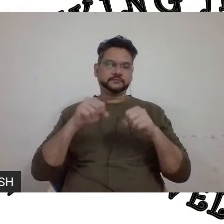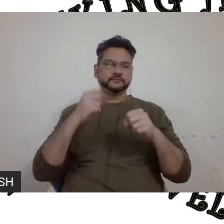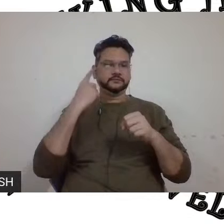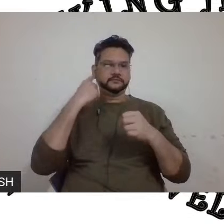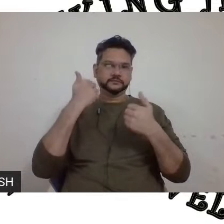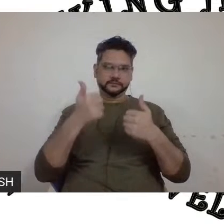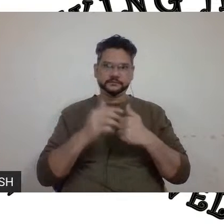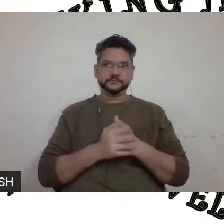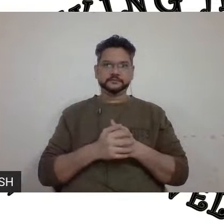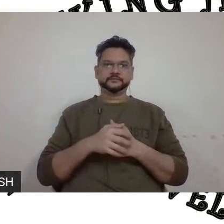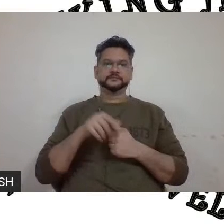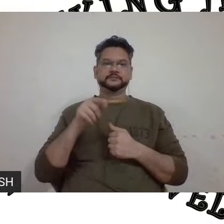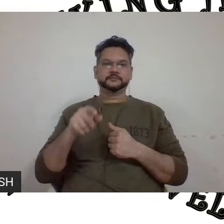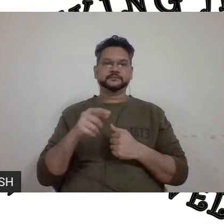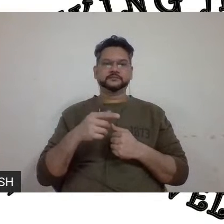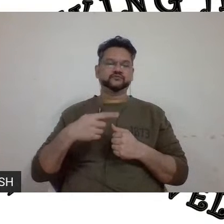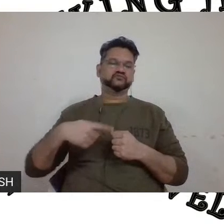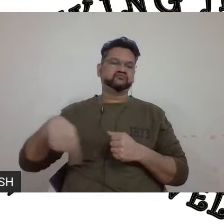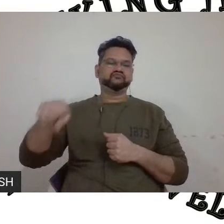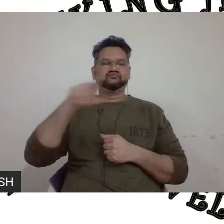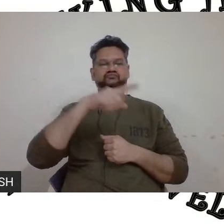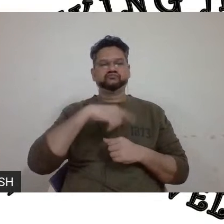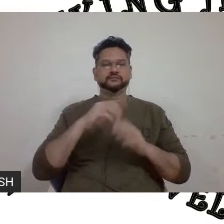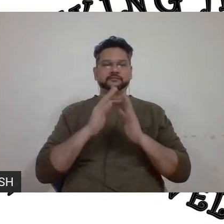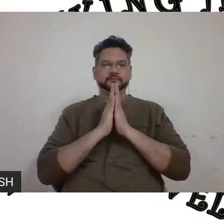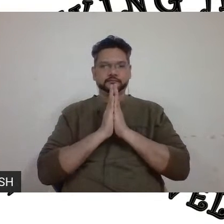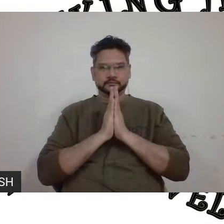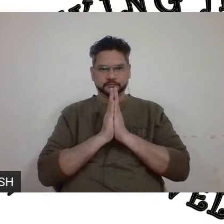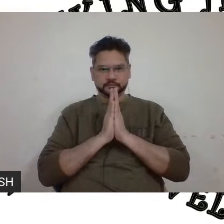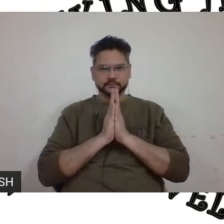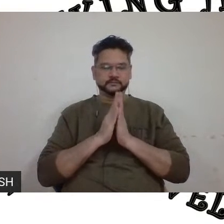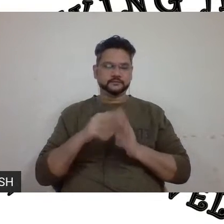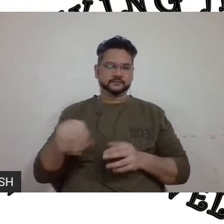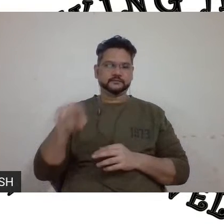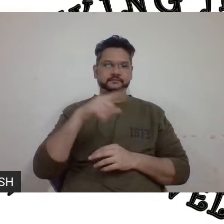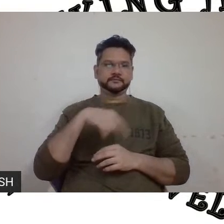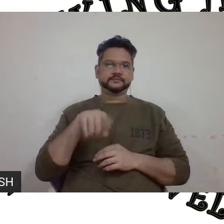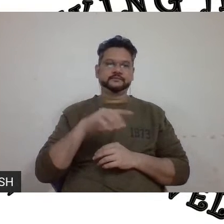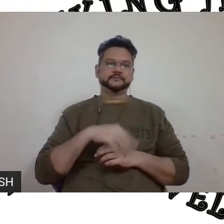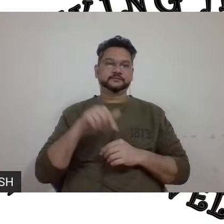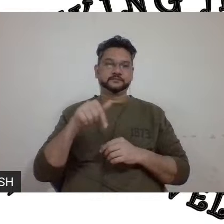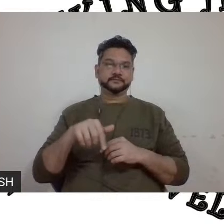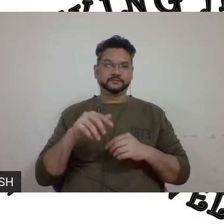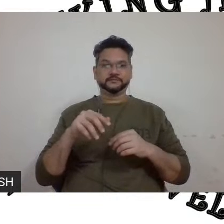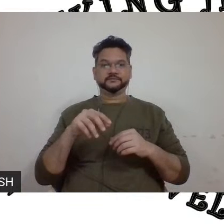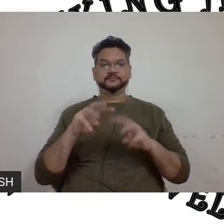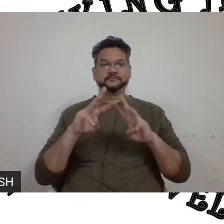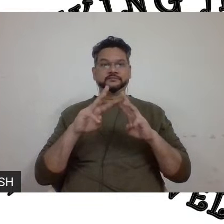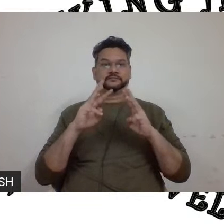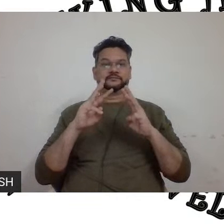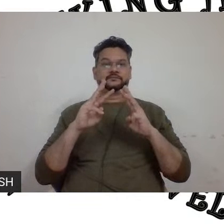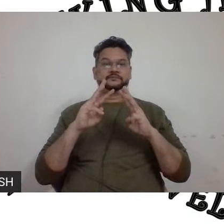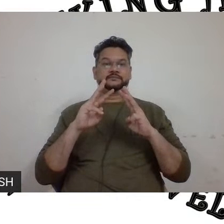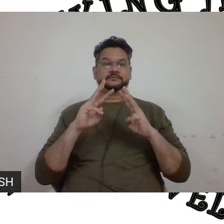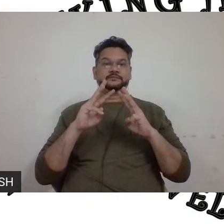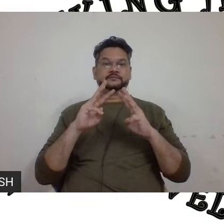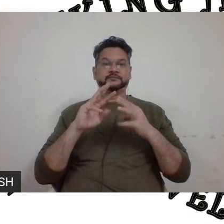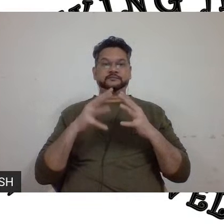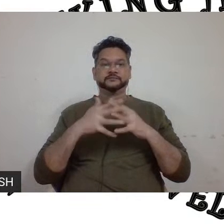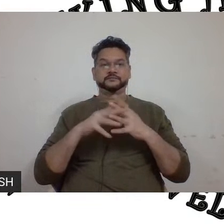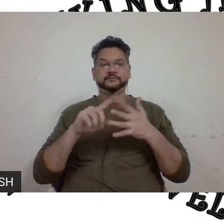मैं सभी को नमस्कार करता हूं और इस वेबिनार के आयोजन समिति के सभी सदस्यों